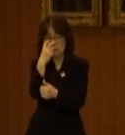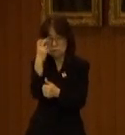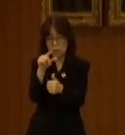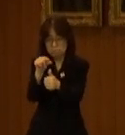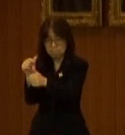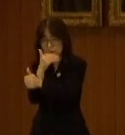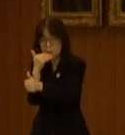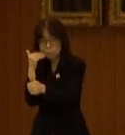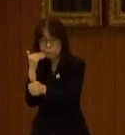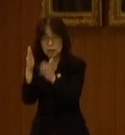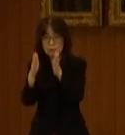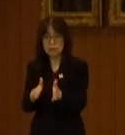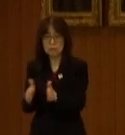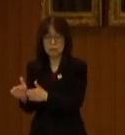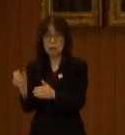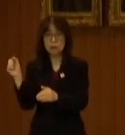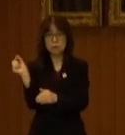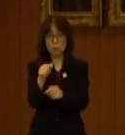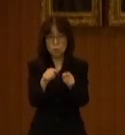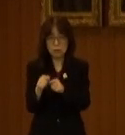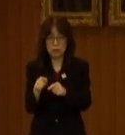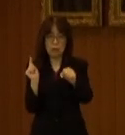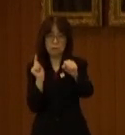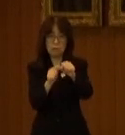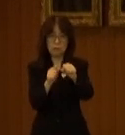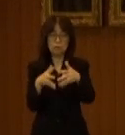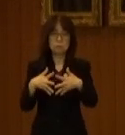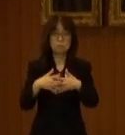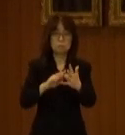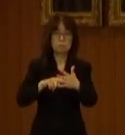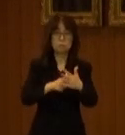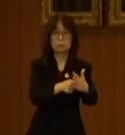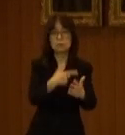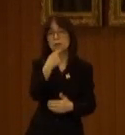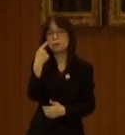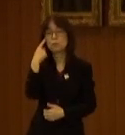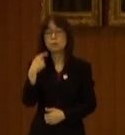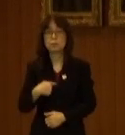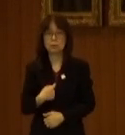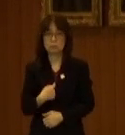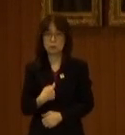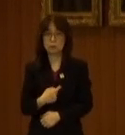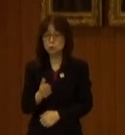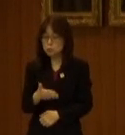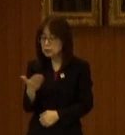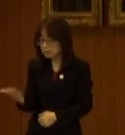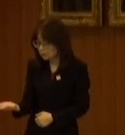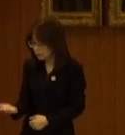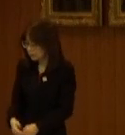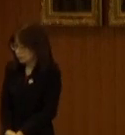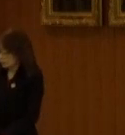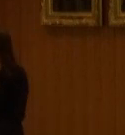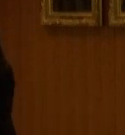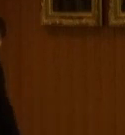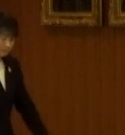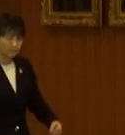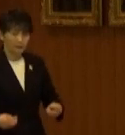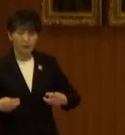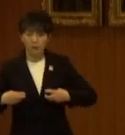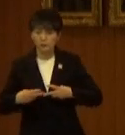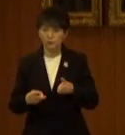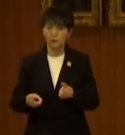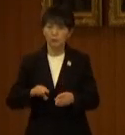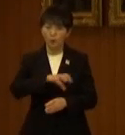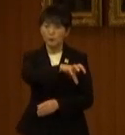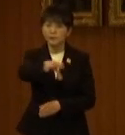備をして、より早期の発見につなげてまいりたいと考えております。次にすすきの地区の対